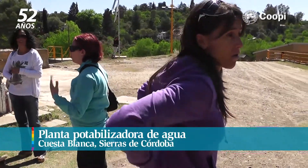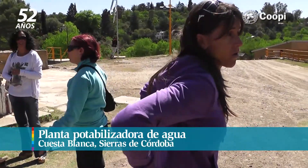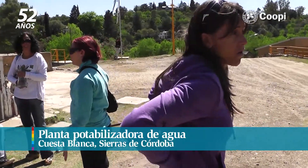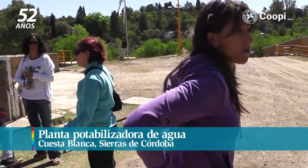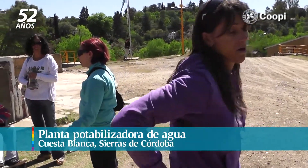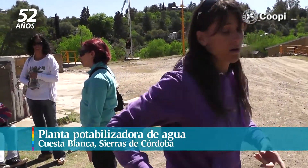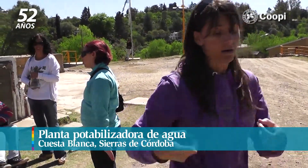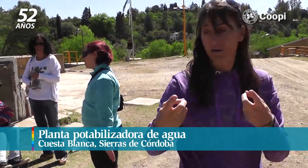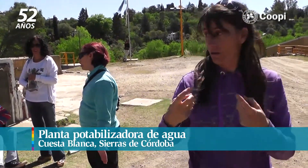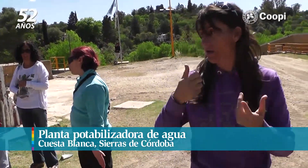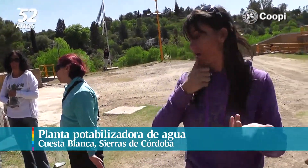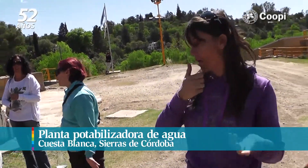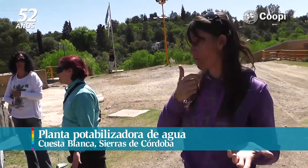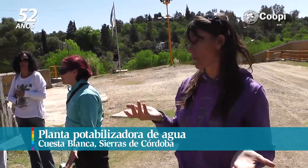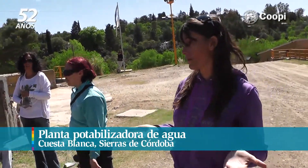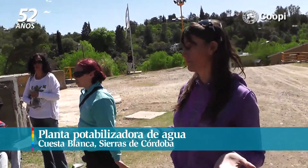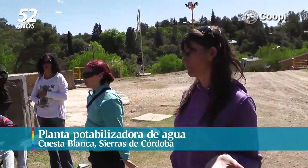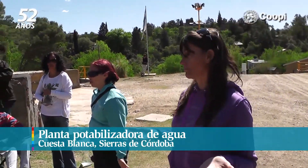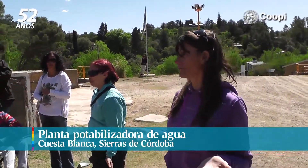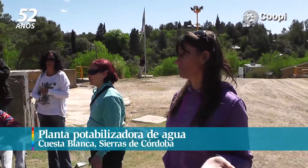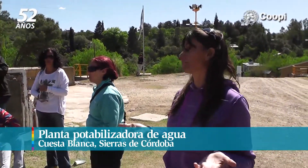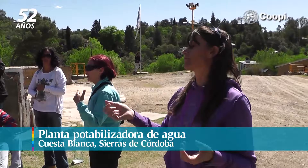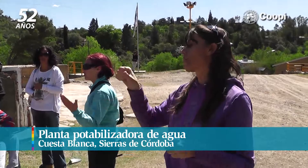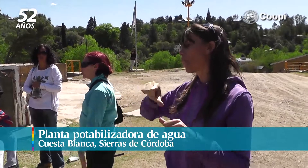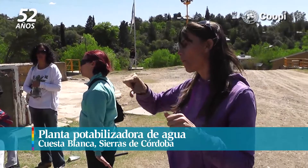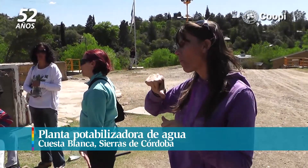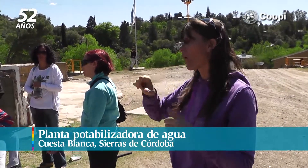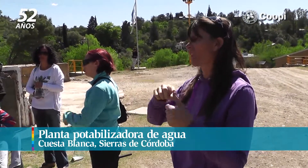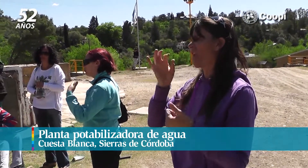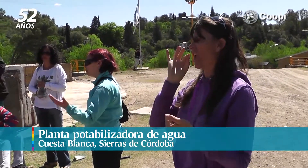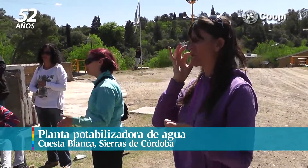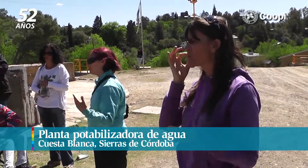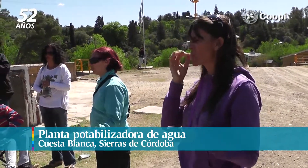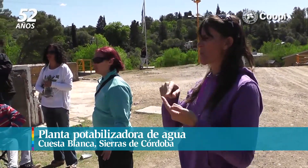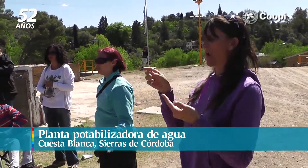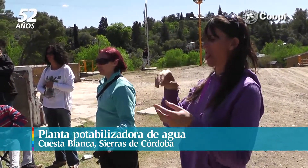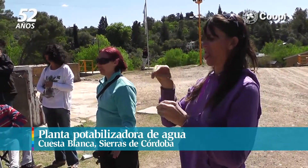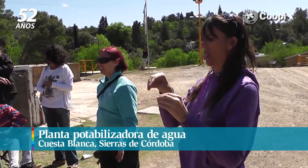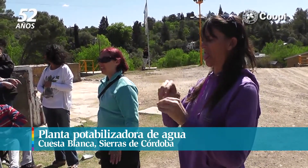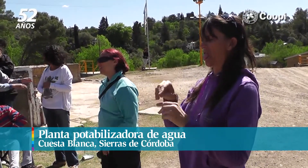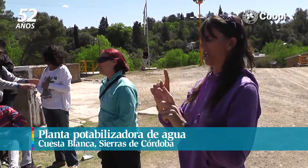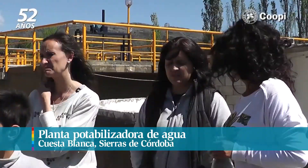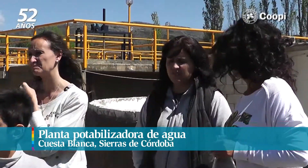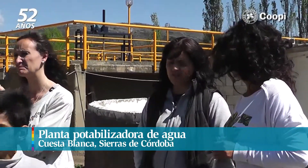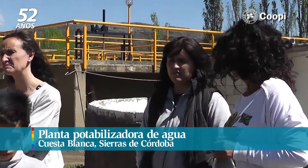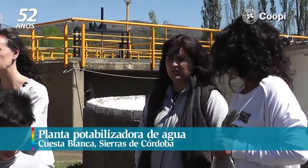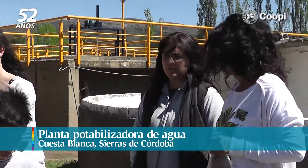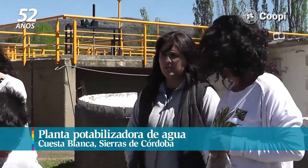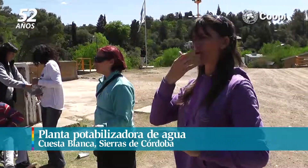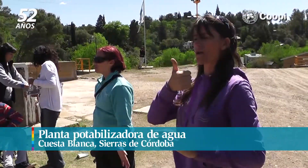jugo está hecho con agua, es cierto, pero tiene azúcar, tiene un montón de otras cosas que no le